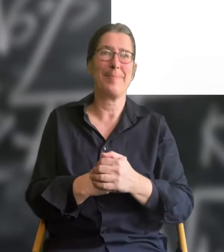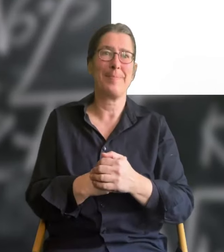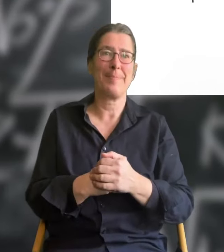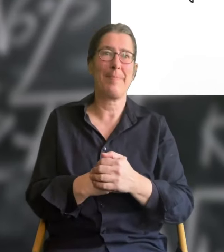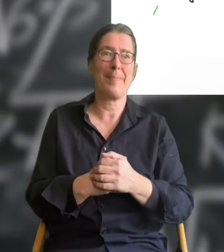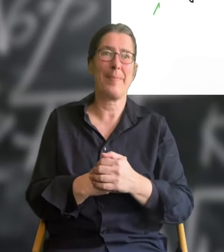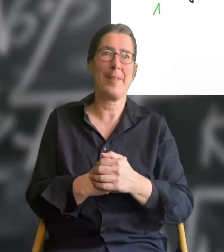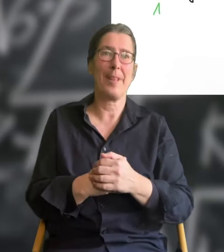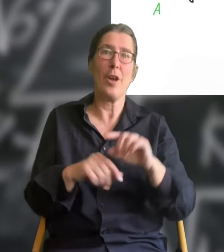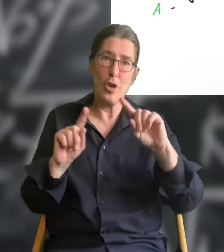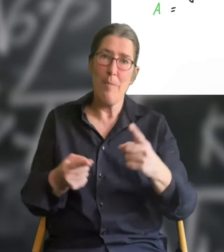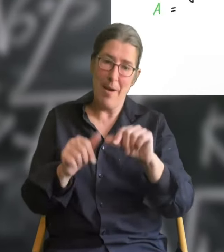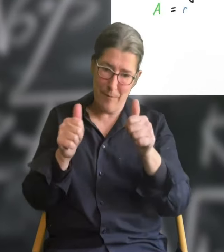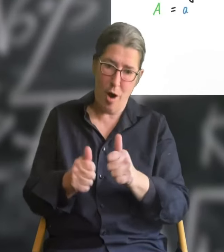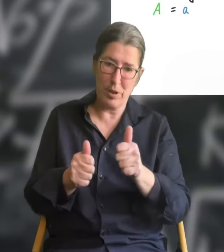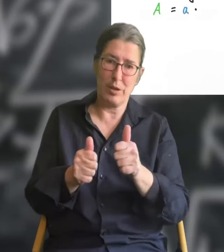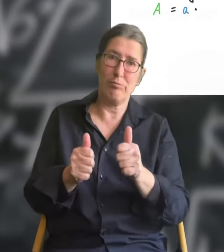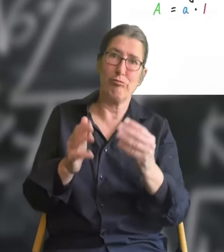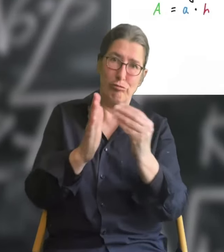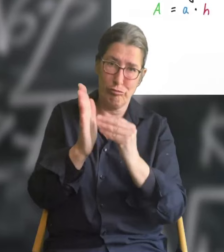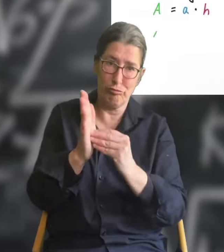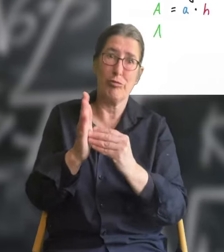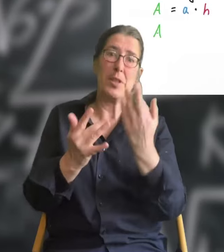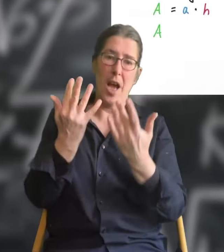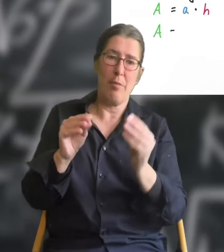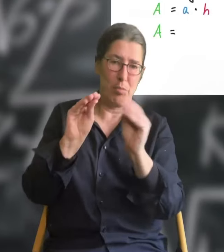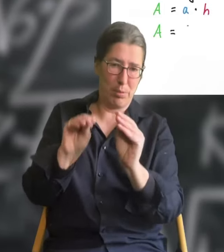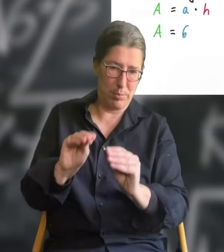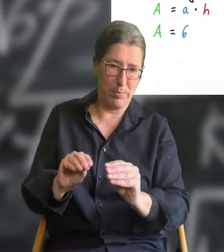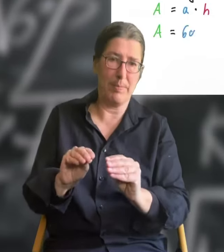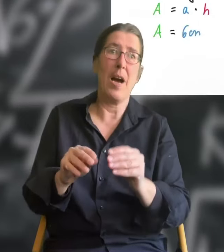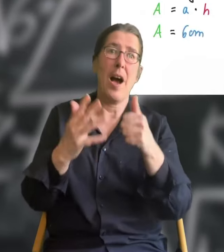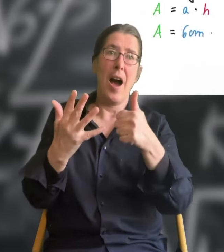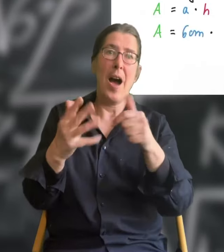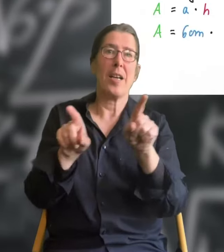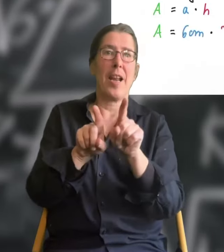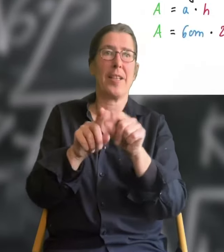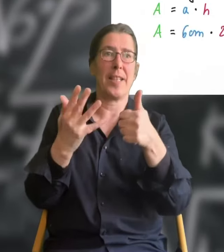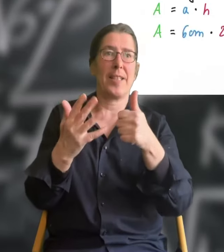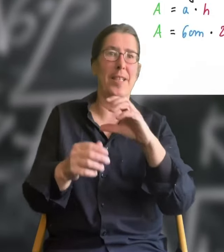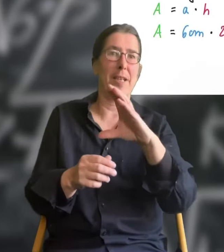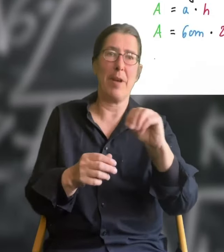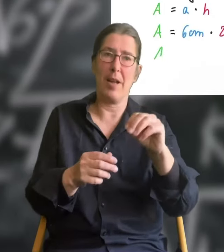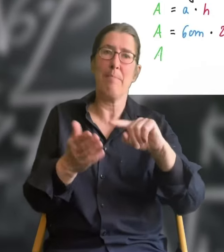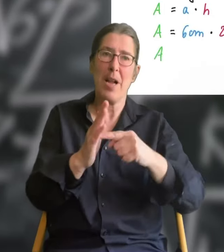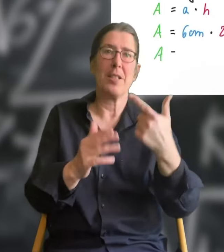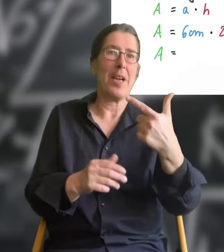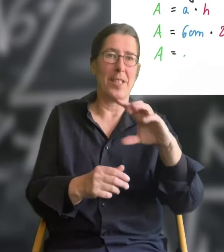Das ist einfach, ich schreibe nochmal die Formel hin, setze die Zahlen ein, A ist gleich 6 cm mal 2 cm. Das